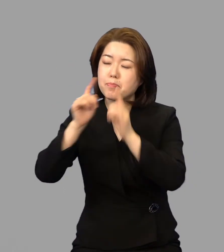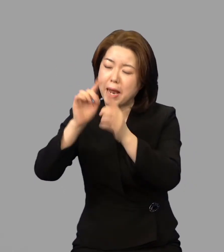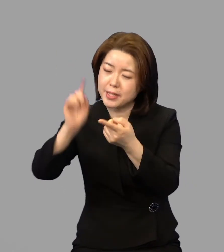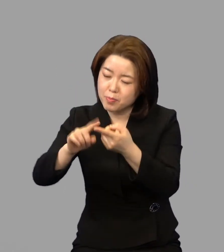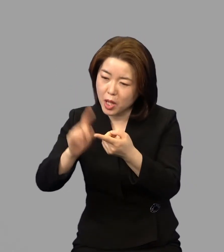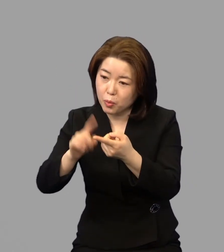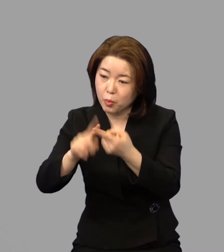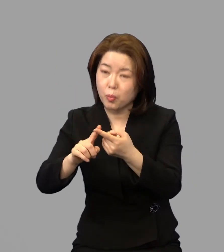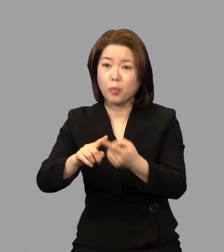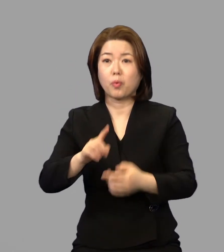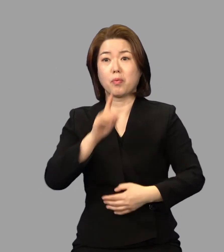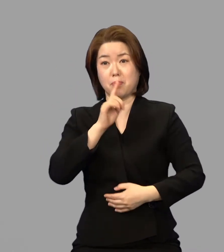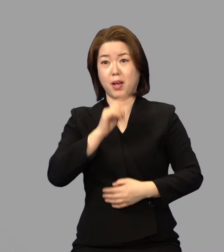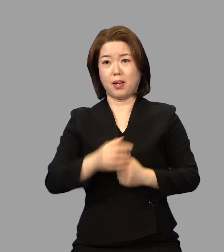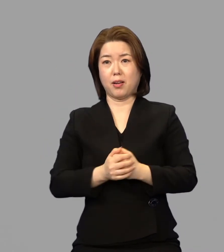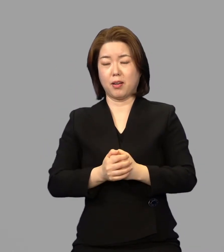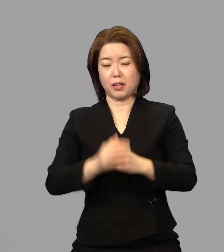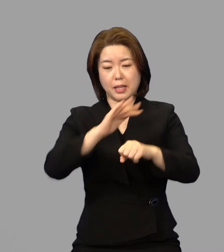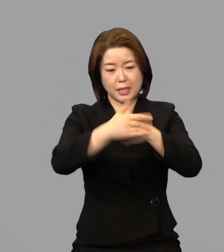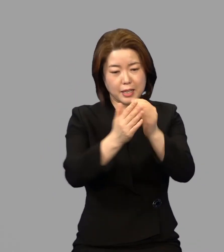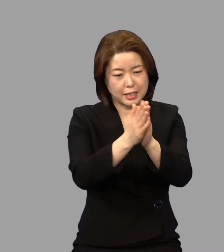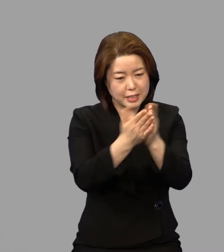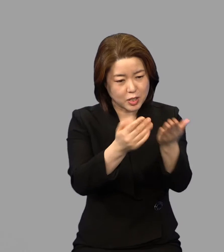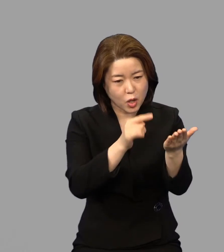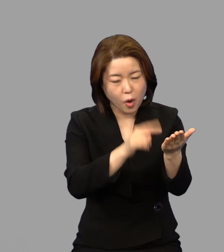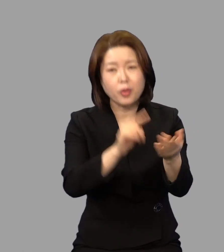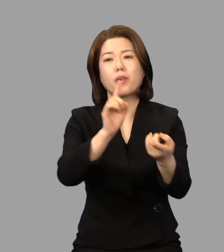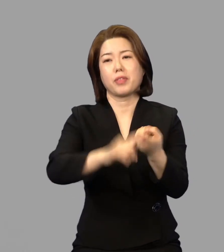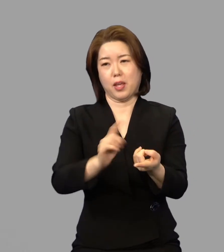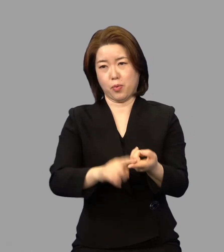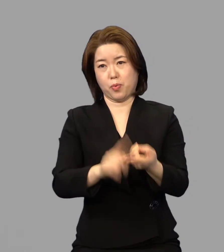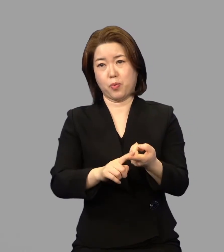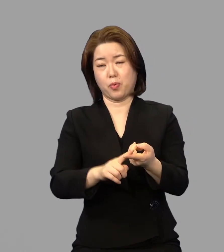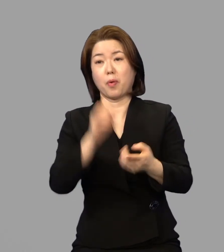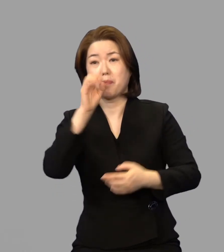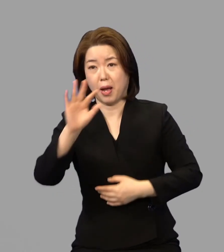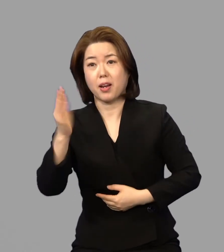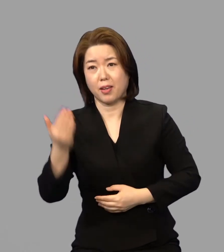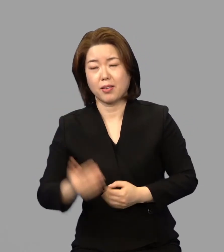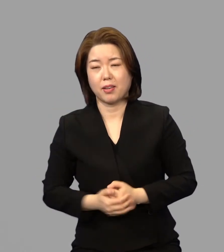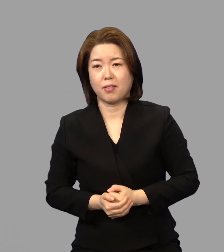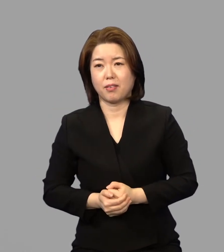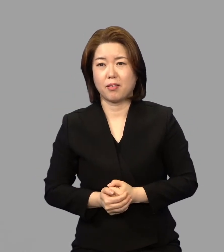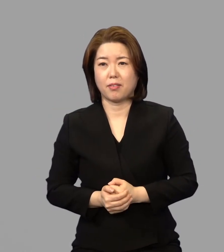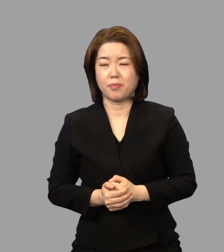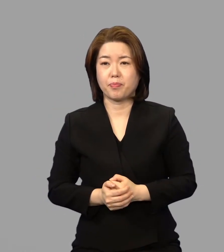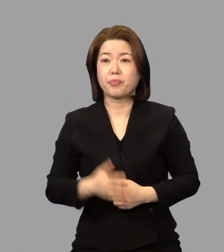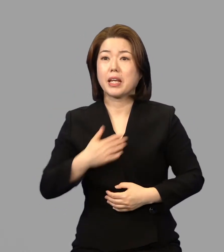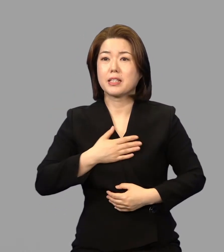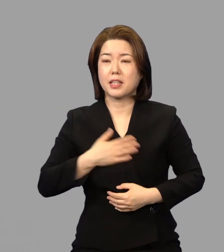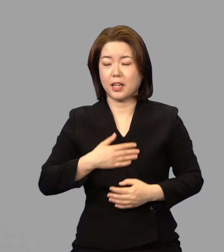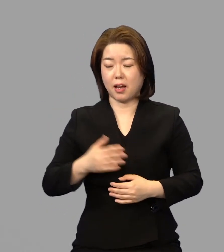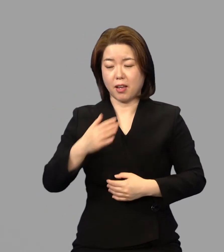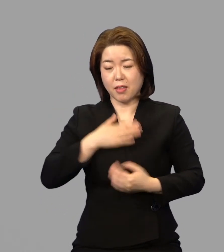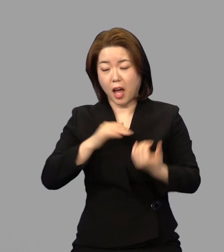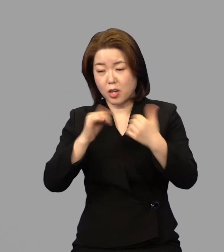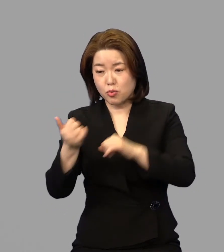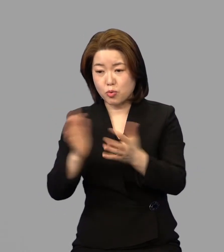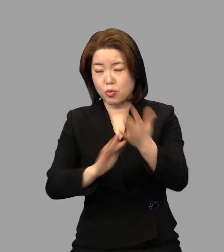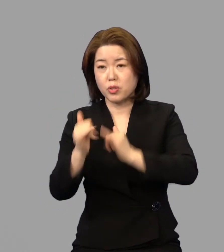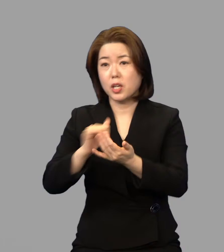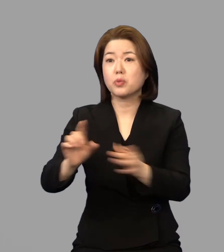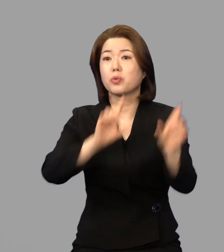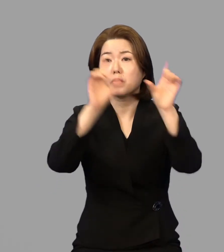아니, 성경 말씀대로 이렇게 표현해야죠. 제가 나는 죽고 예수로